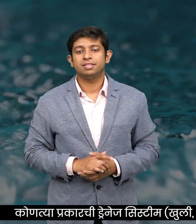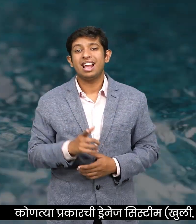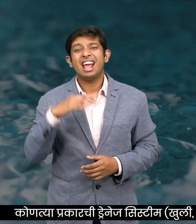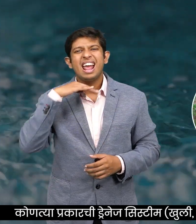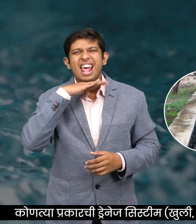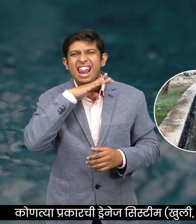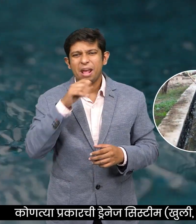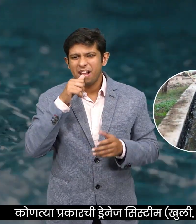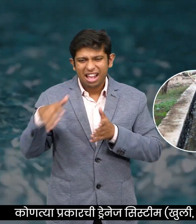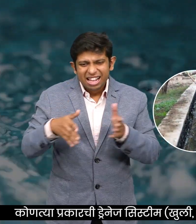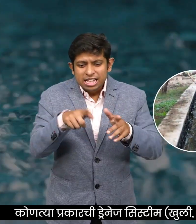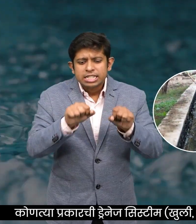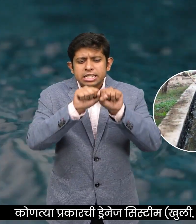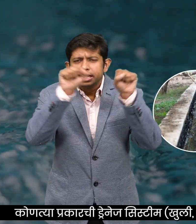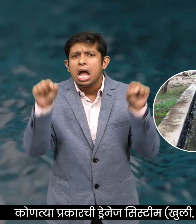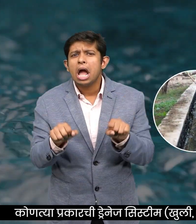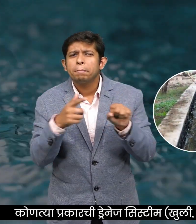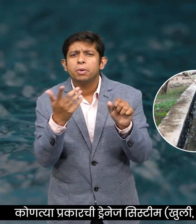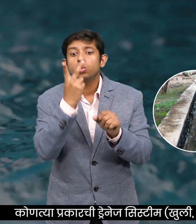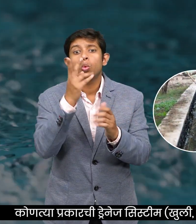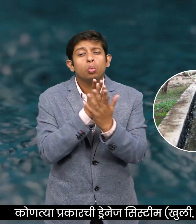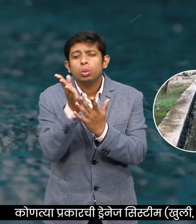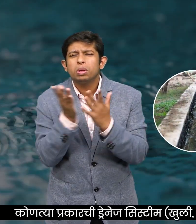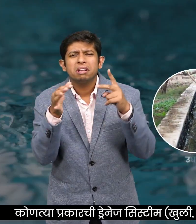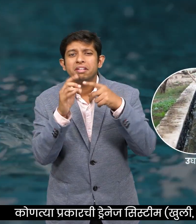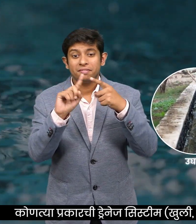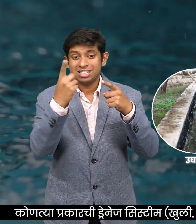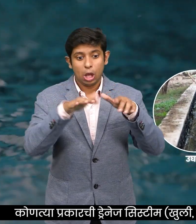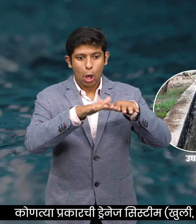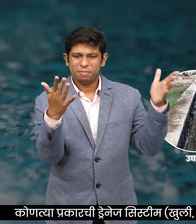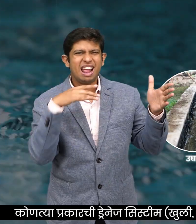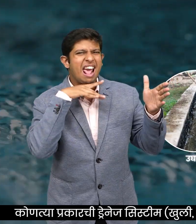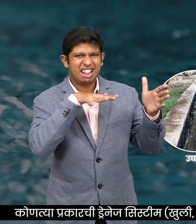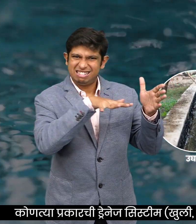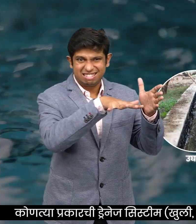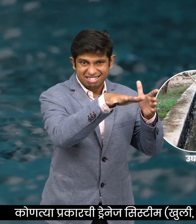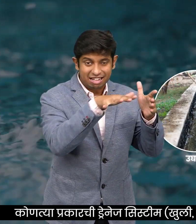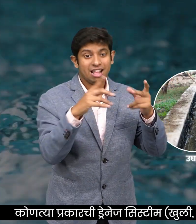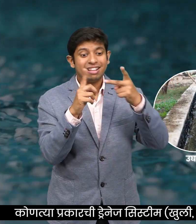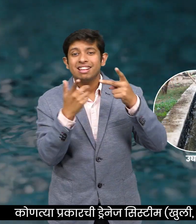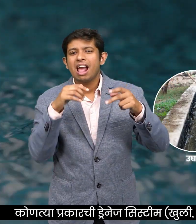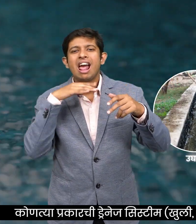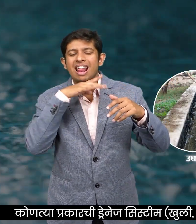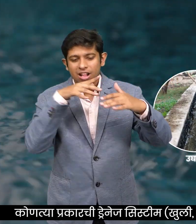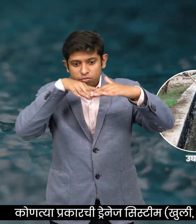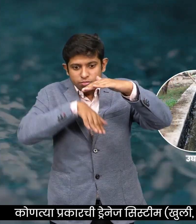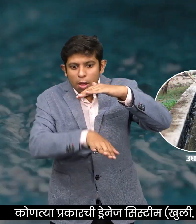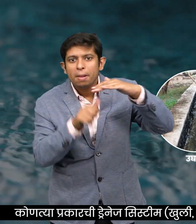कोणत्या प्रकारची ड्रेनेज सिस्टम, खुली, बंद किंवा भूमिगत, आपल्यासाठी उपयुक्त